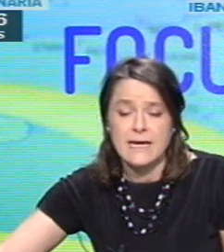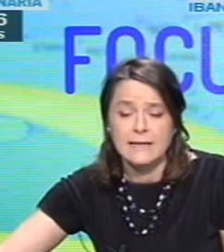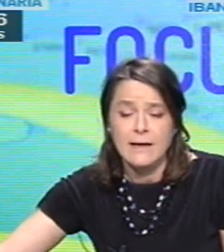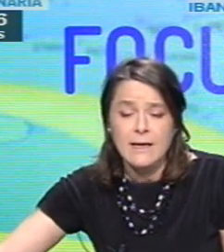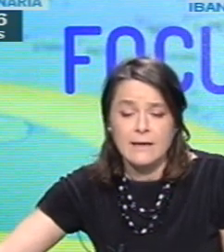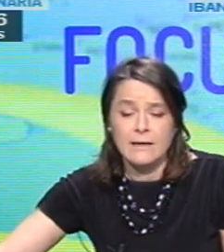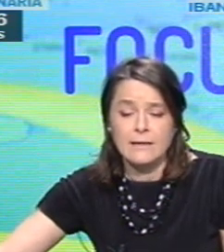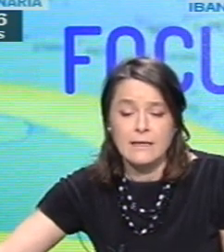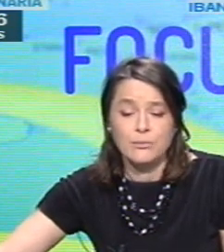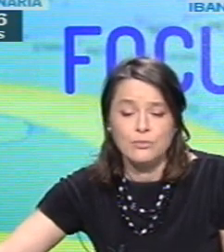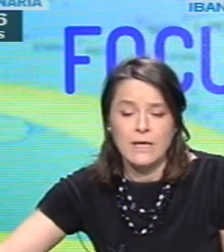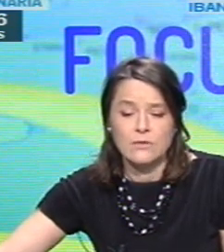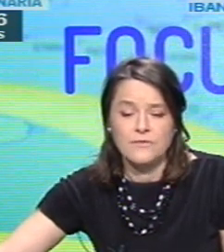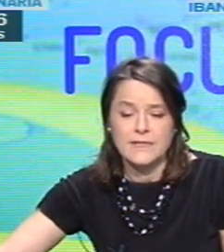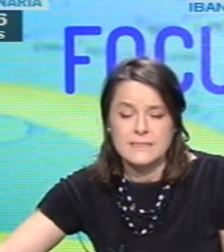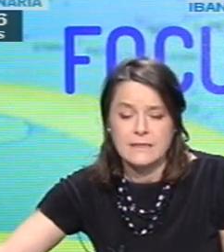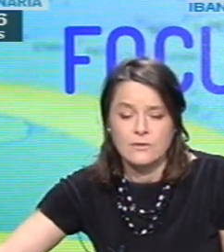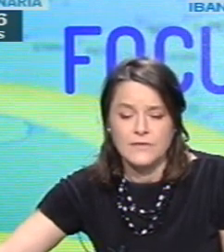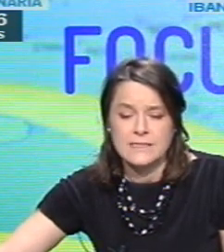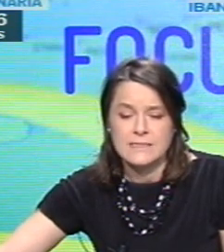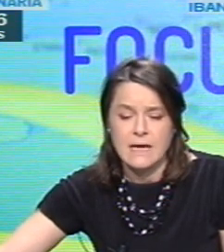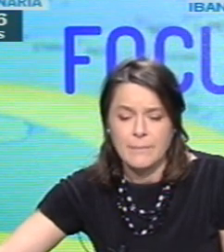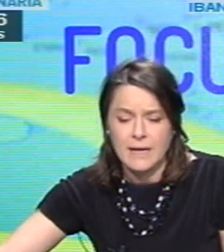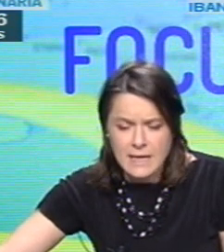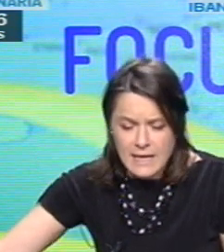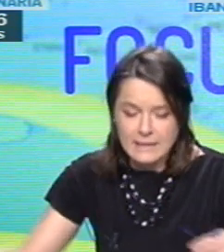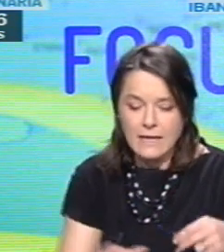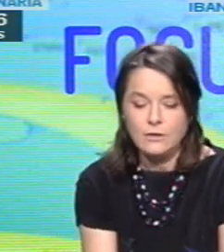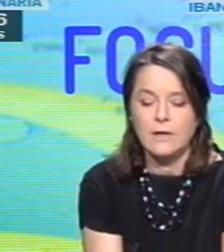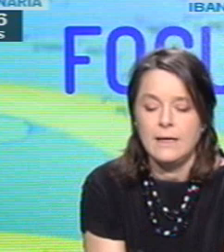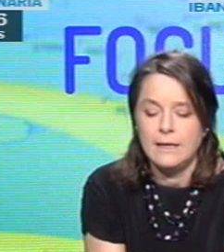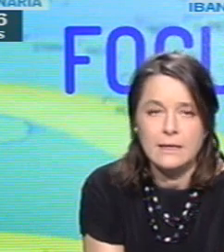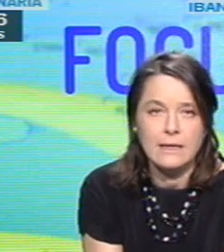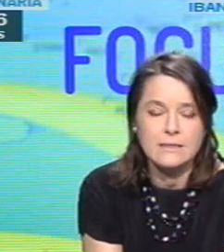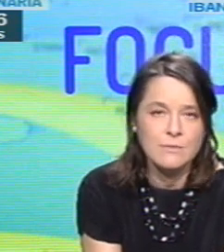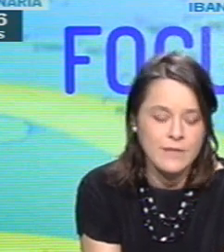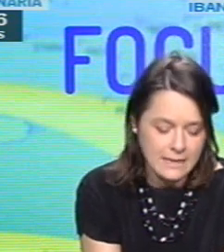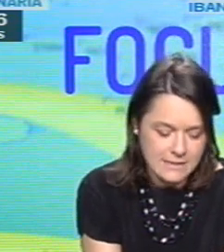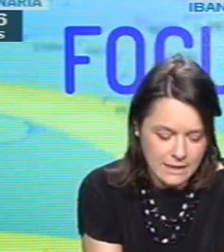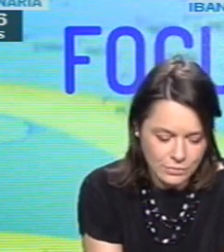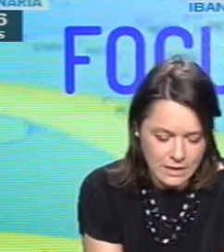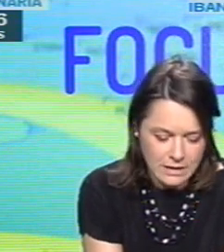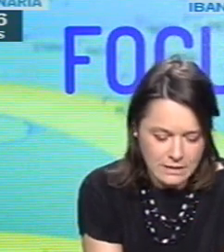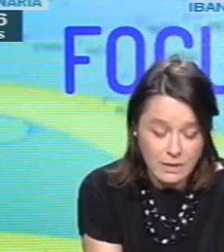Presidente Zaia nella puntuale conferenza stampa. E intanto la